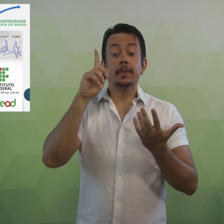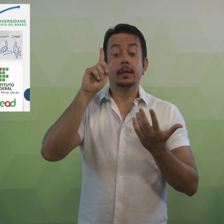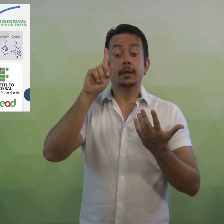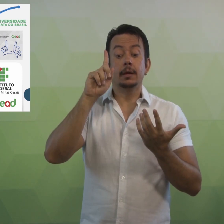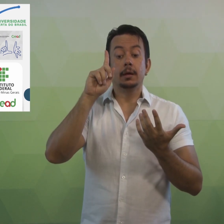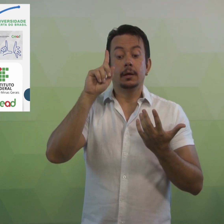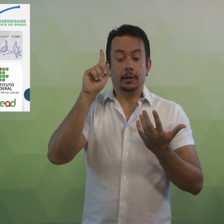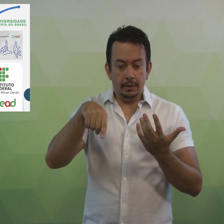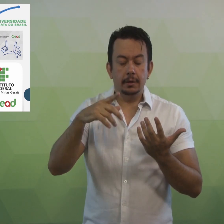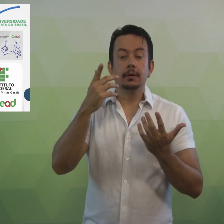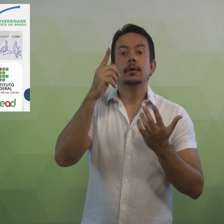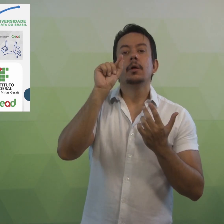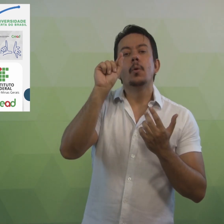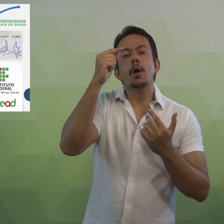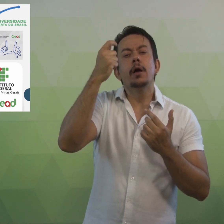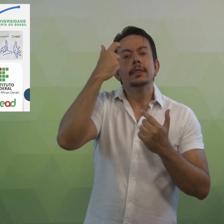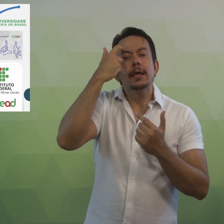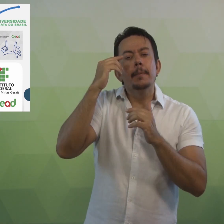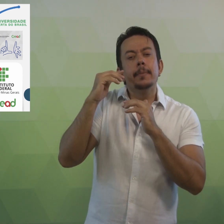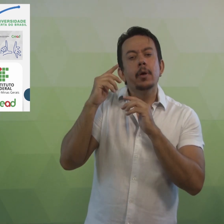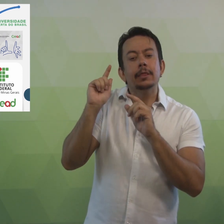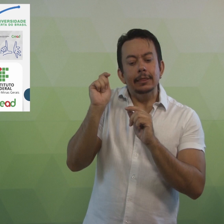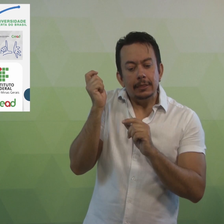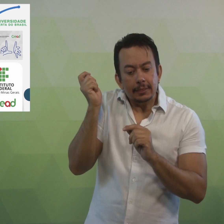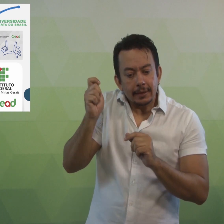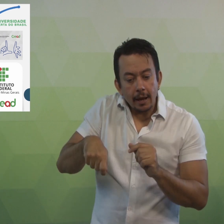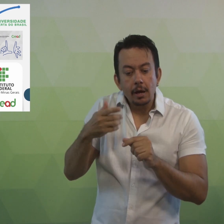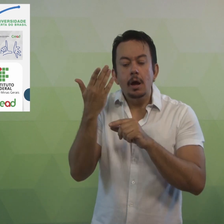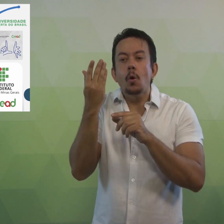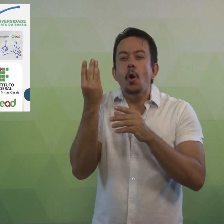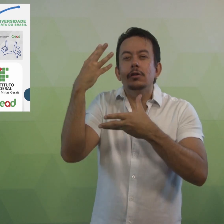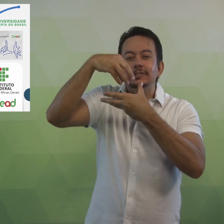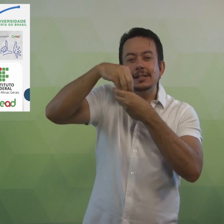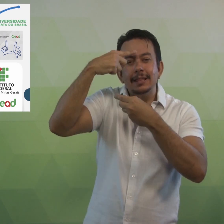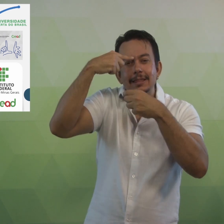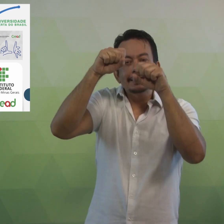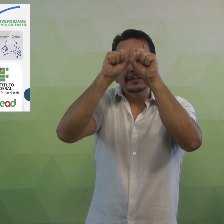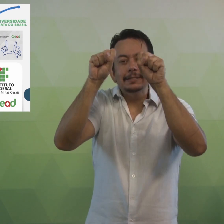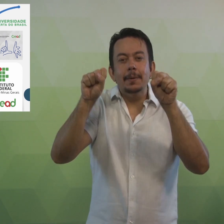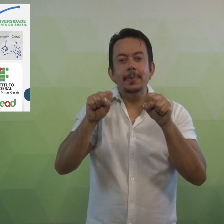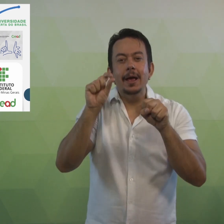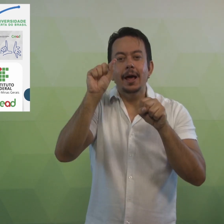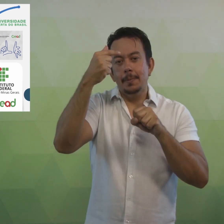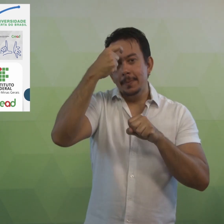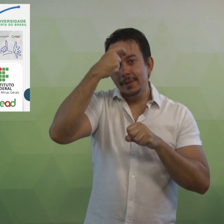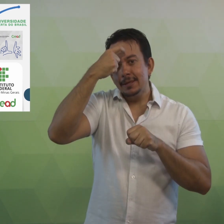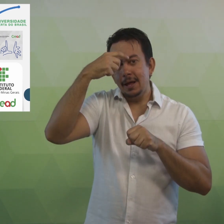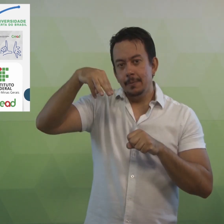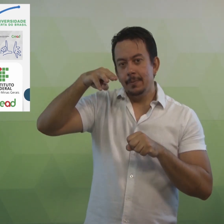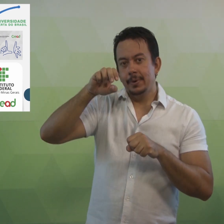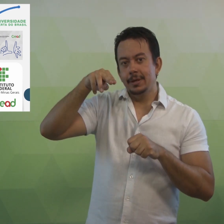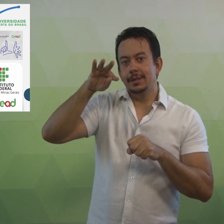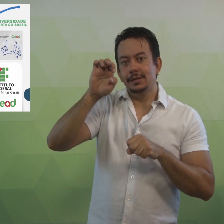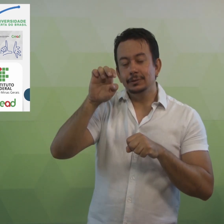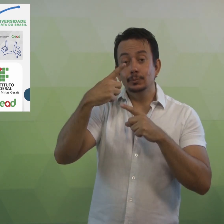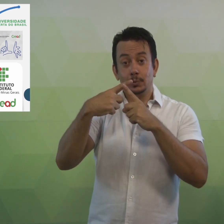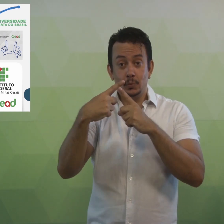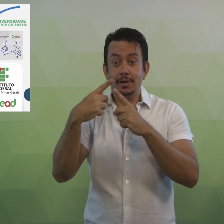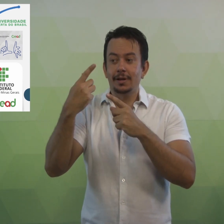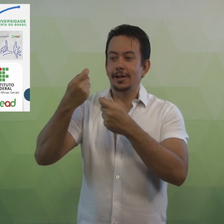estão incluídos na nossa comunicação. E isso faz com que o avanço do nosso sistema mental